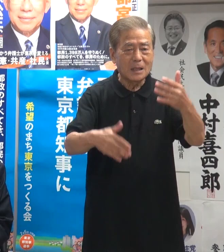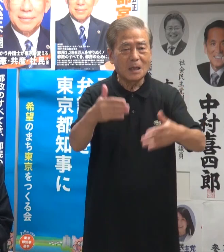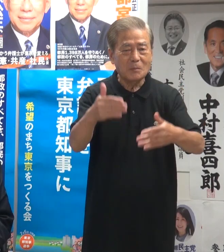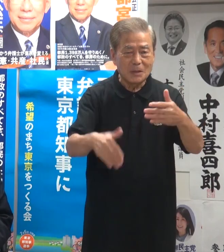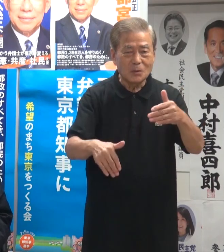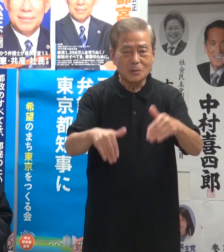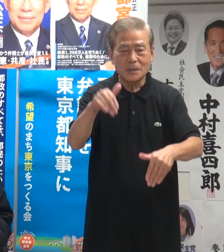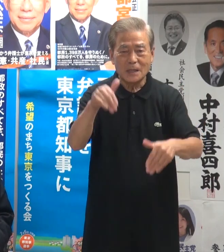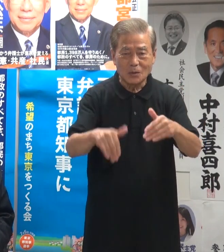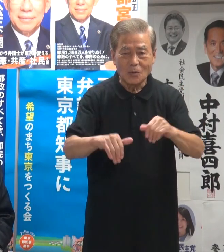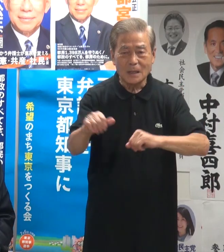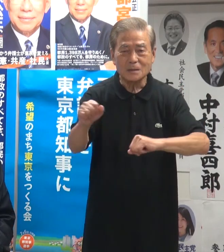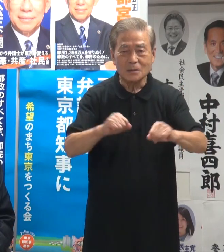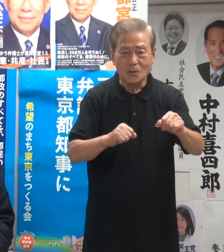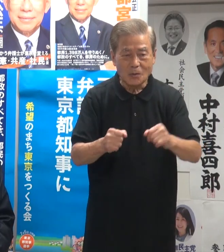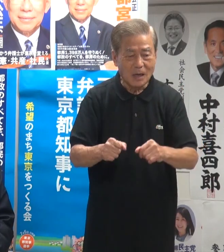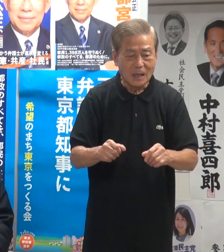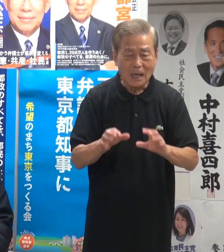しいですか。はい、ありがとうございます。